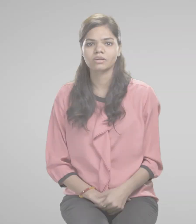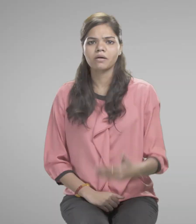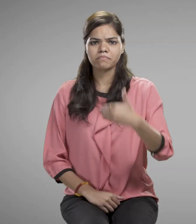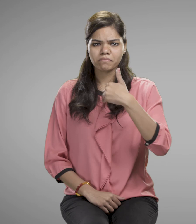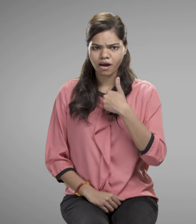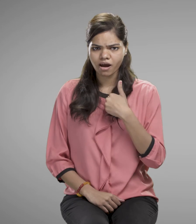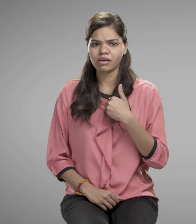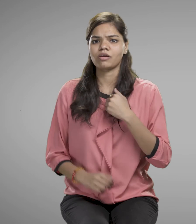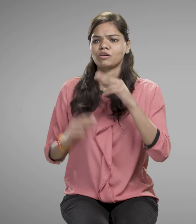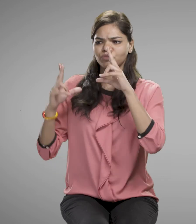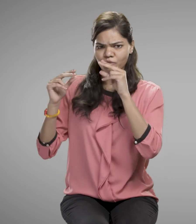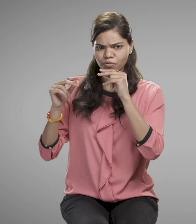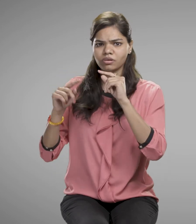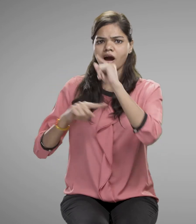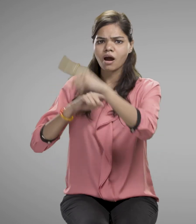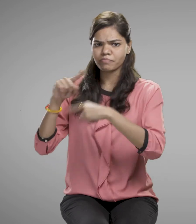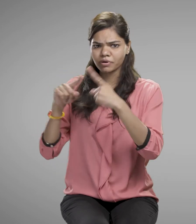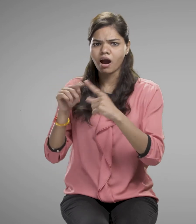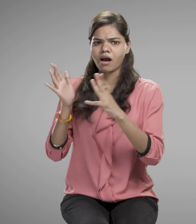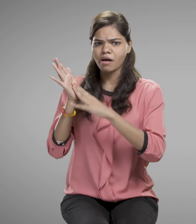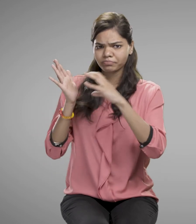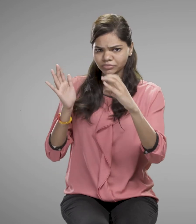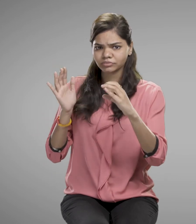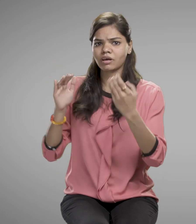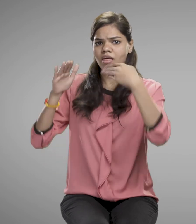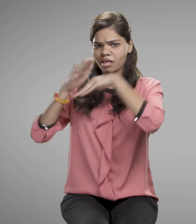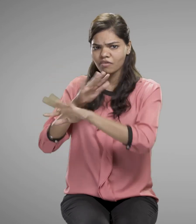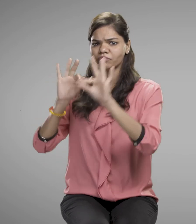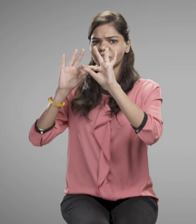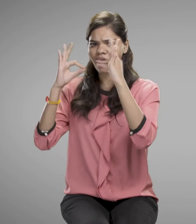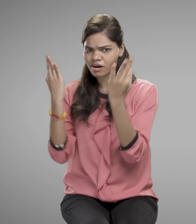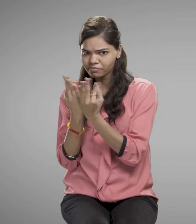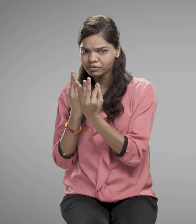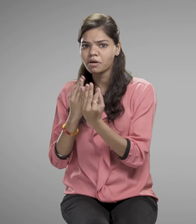मैं इस मासिक धर्म पर घर में और बाहर भी बात करूंगी।